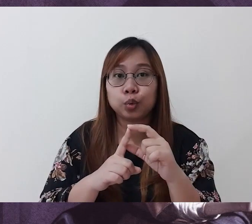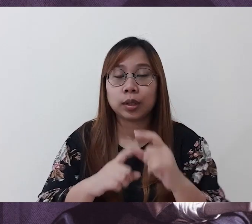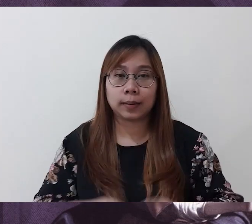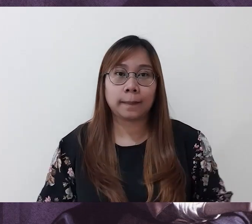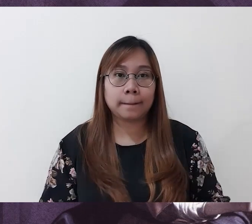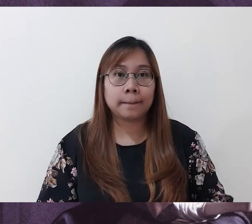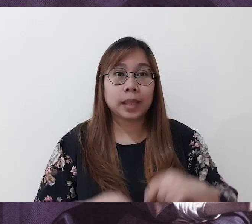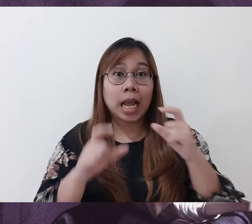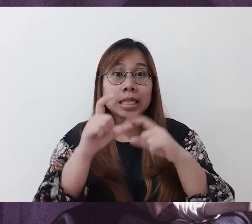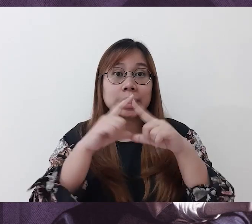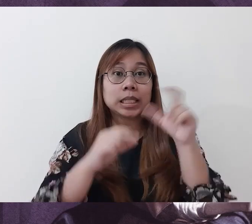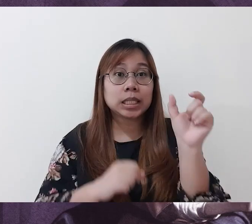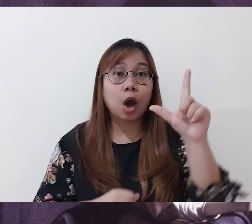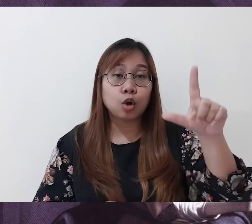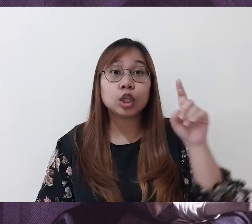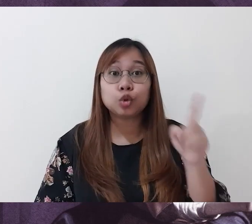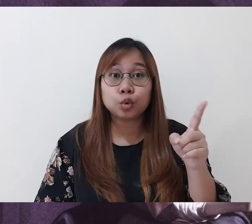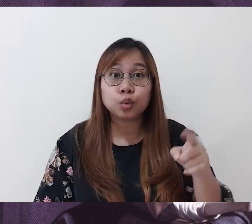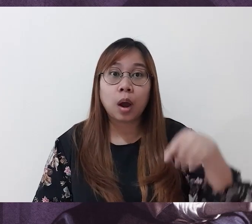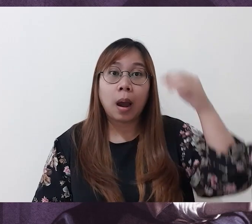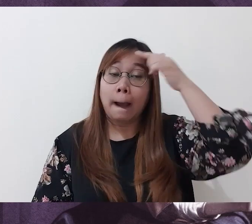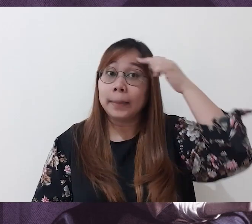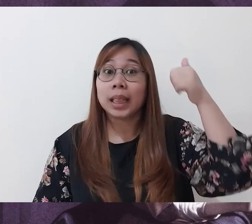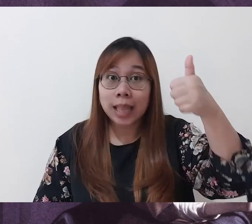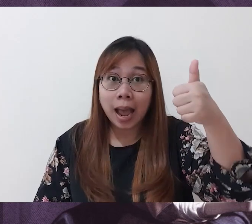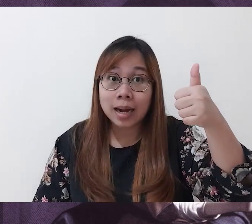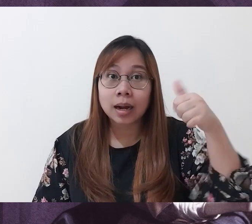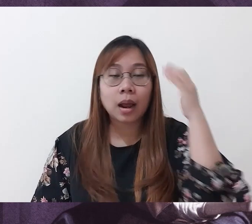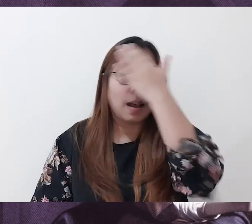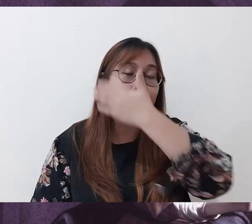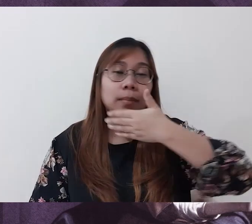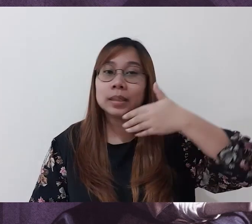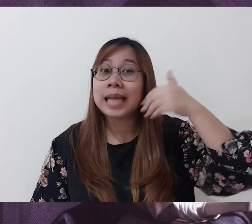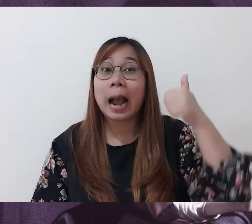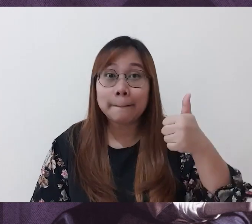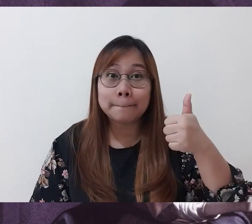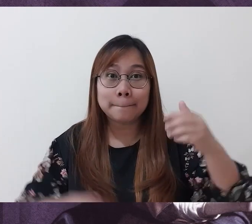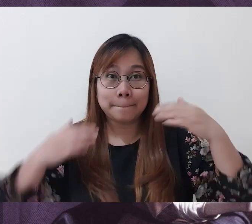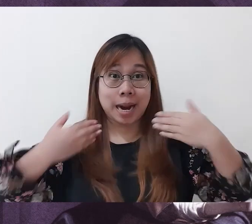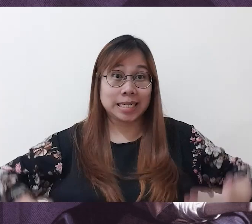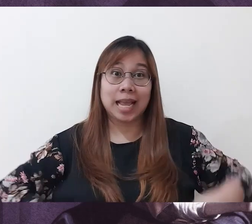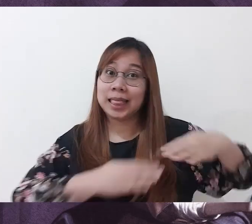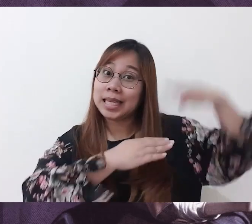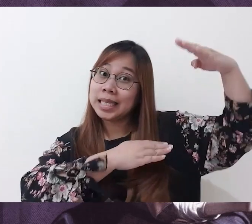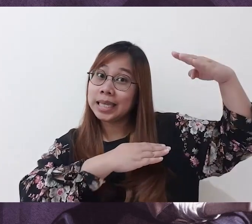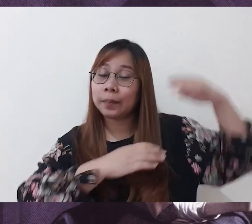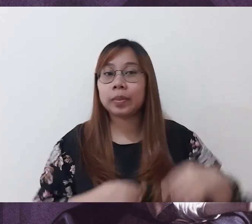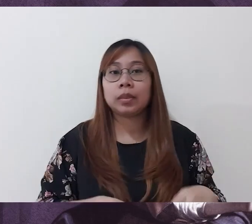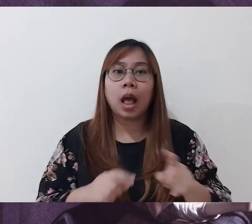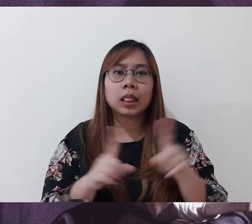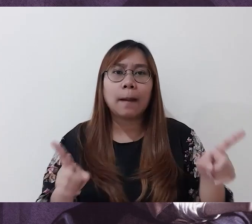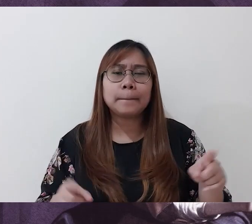itu cerita mengenai seseorang yang punya potensi. Orang yang katanya elok, tinggi badannya. Tetapi